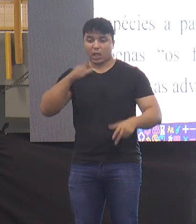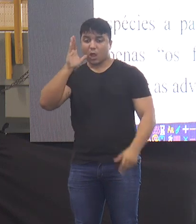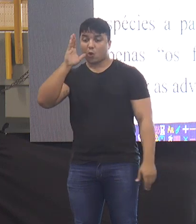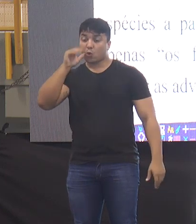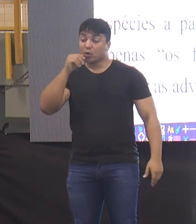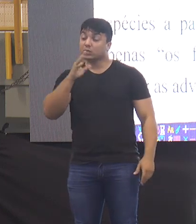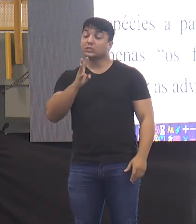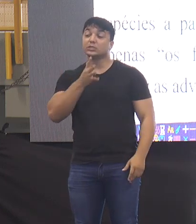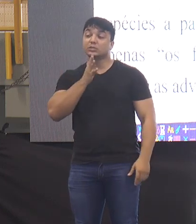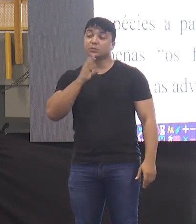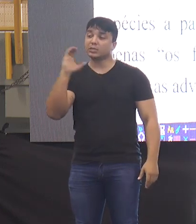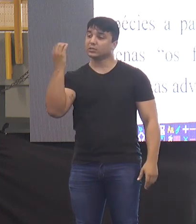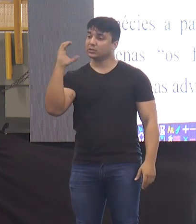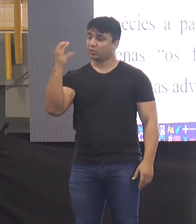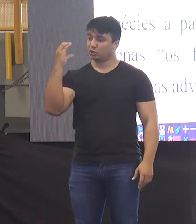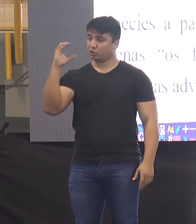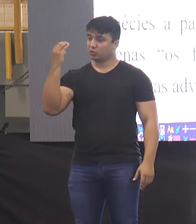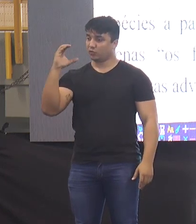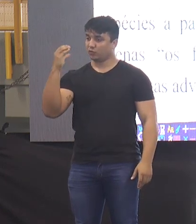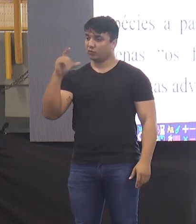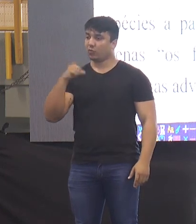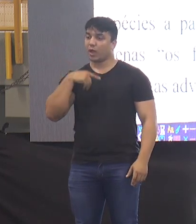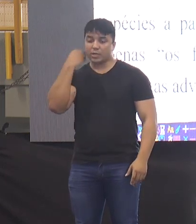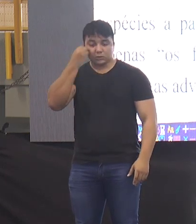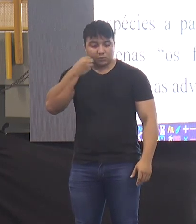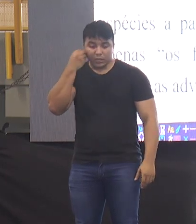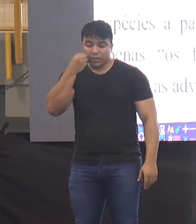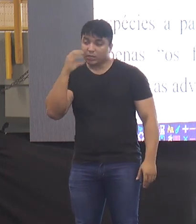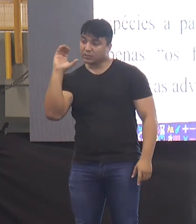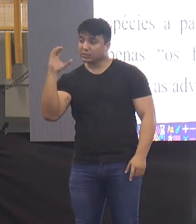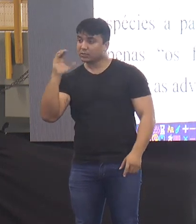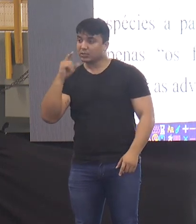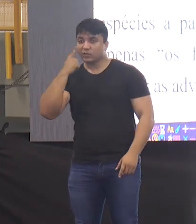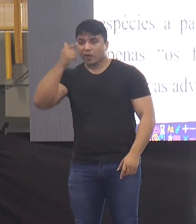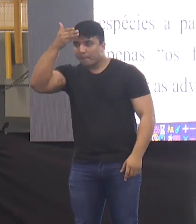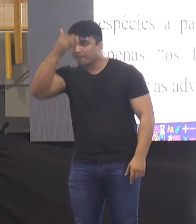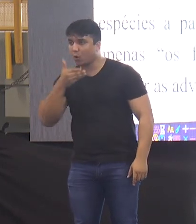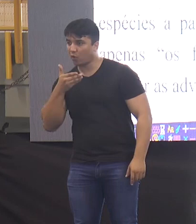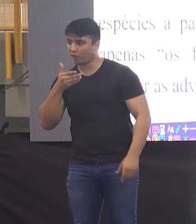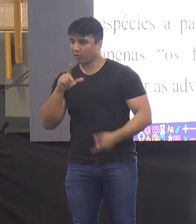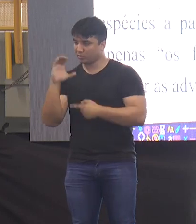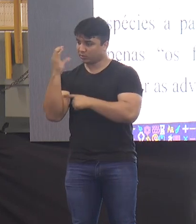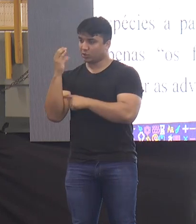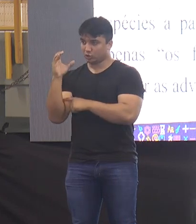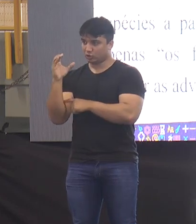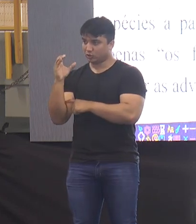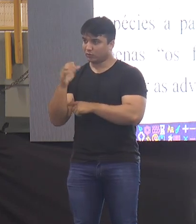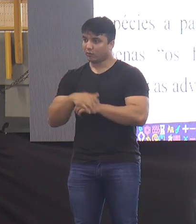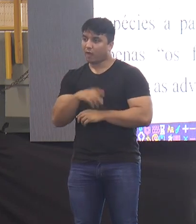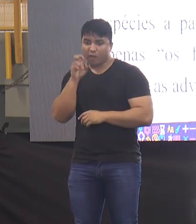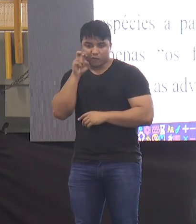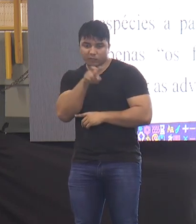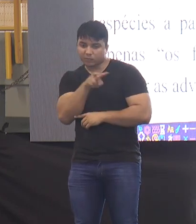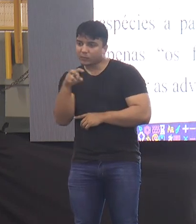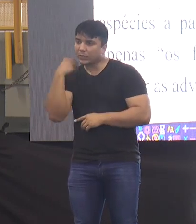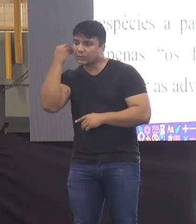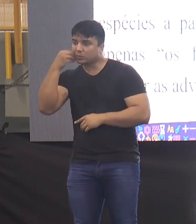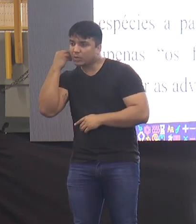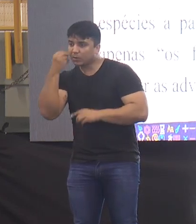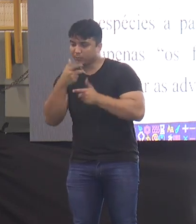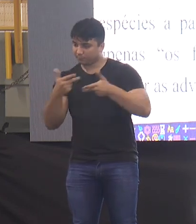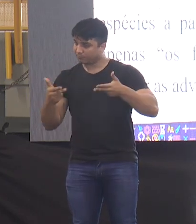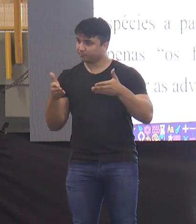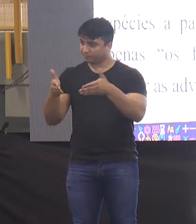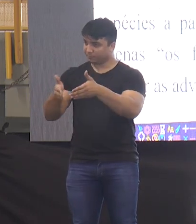científico. Aquele conhecimento que pode ser adquirido através de métodos científicos, por meio da observação, da